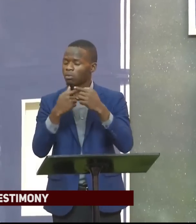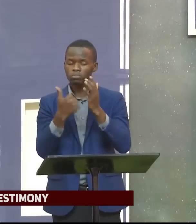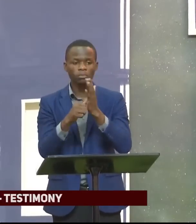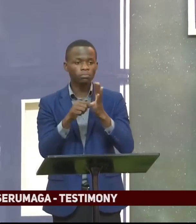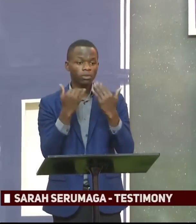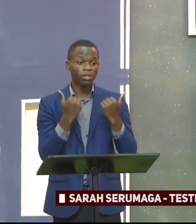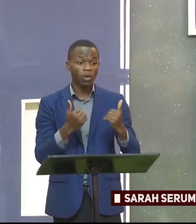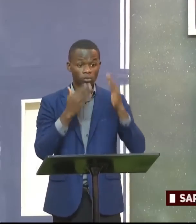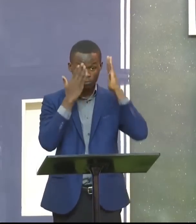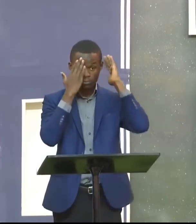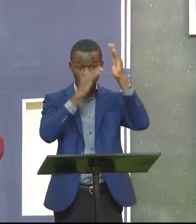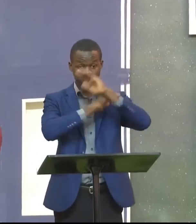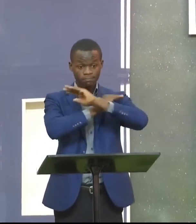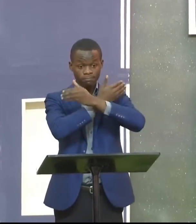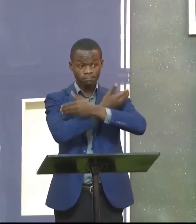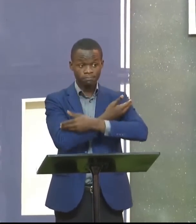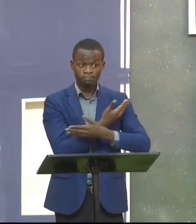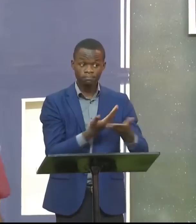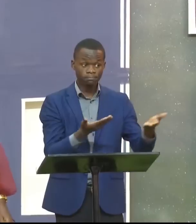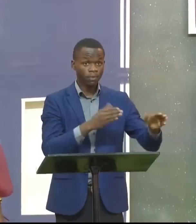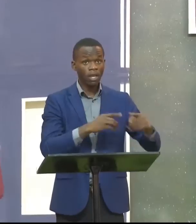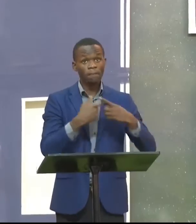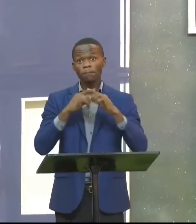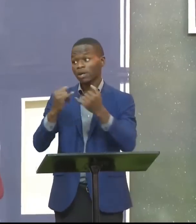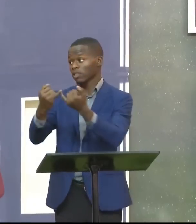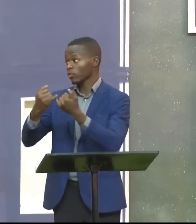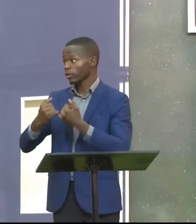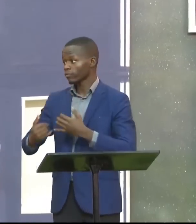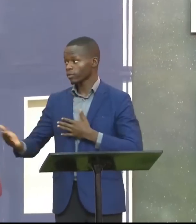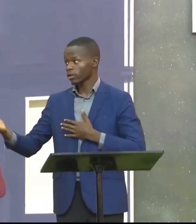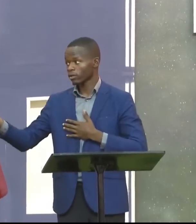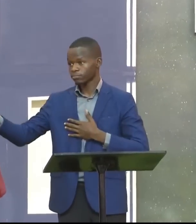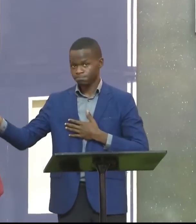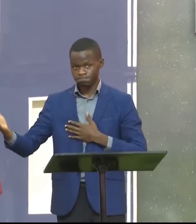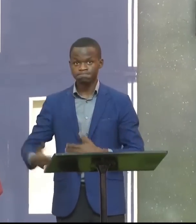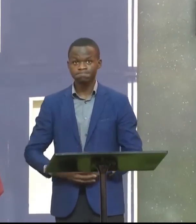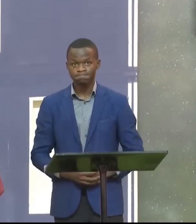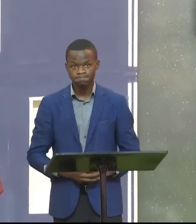nti taliwo naye mukyala Bishop wali.